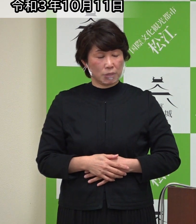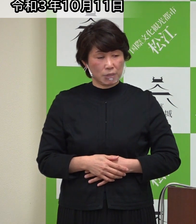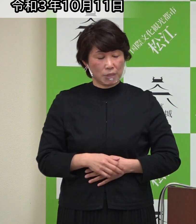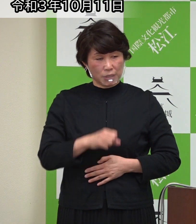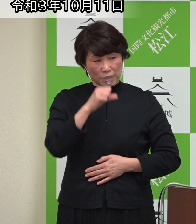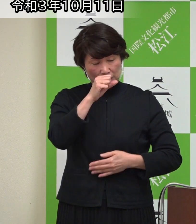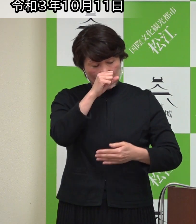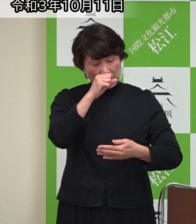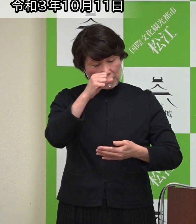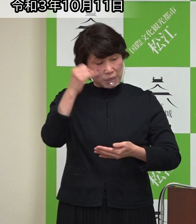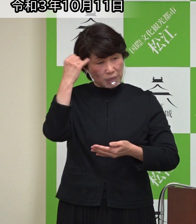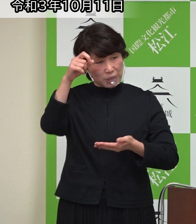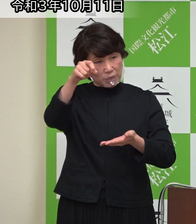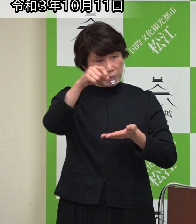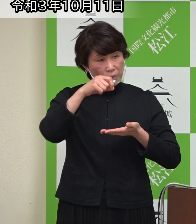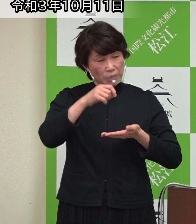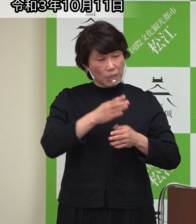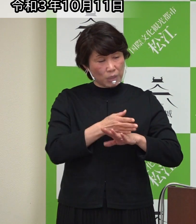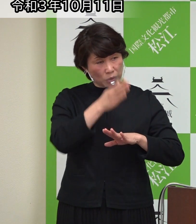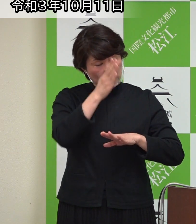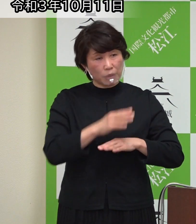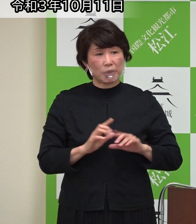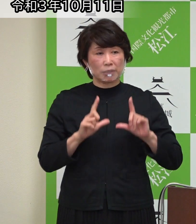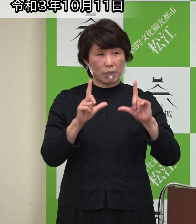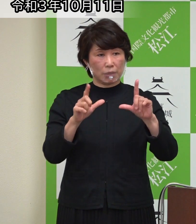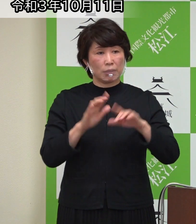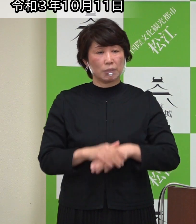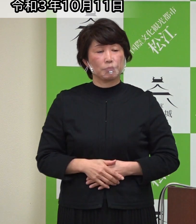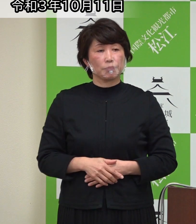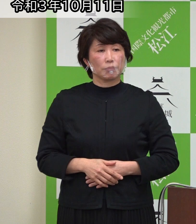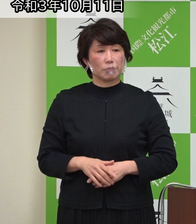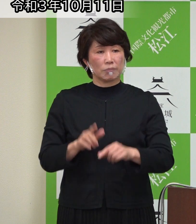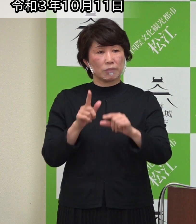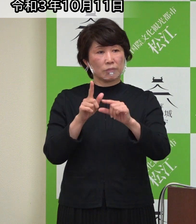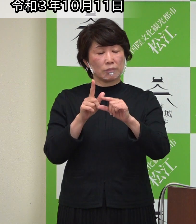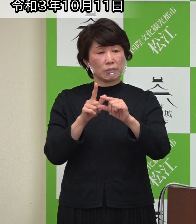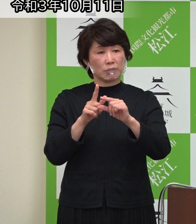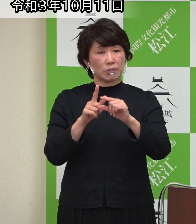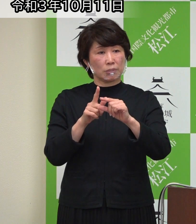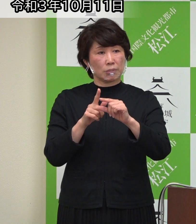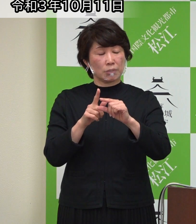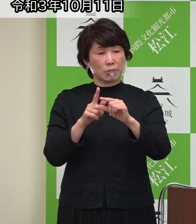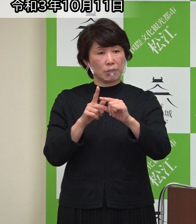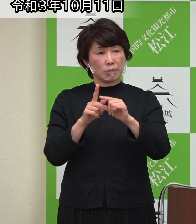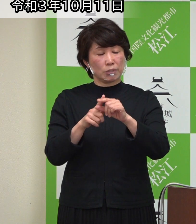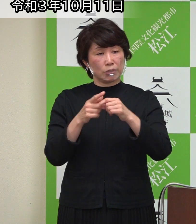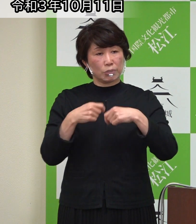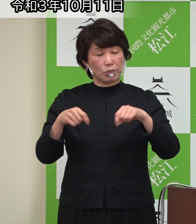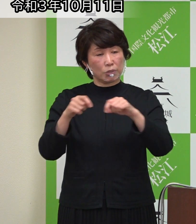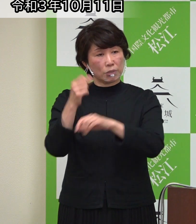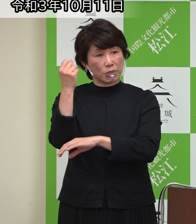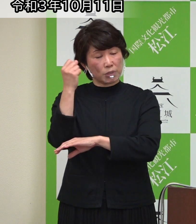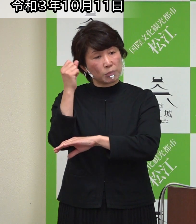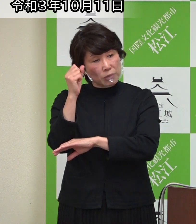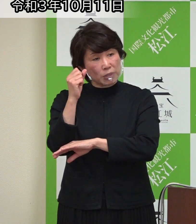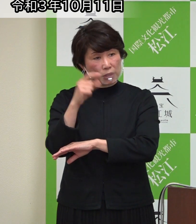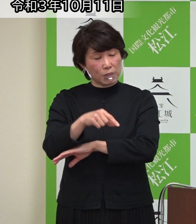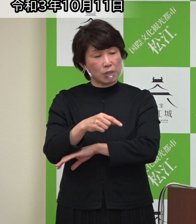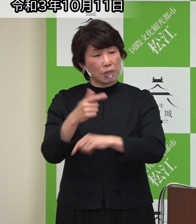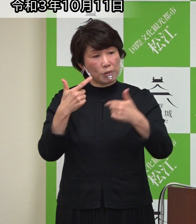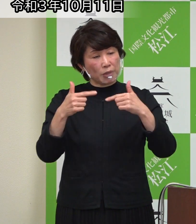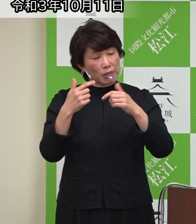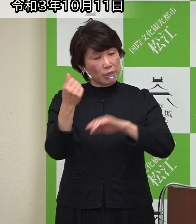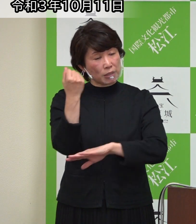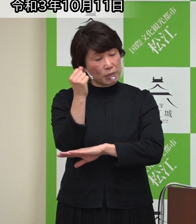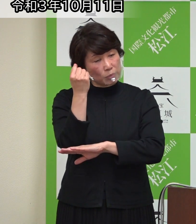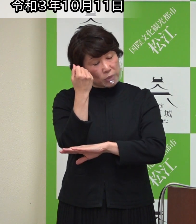失礼しました。 ありがとうございます。中国新聞さん、 すいません、毎日新聞さんの、ご意見にちょ